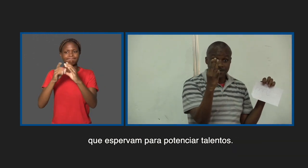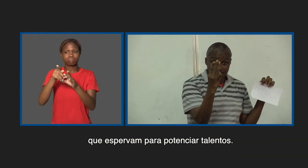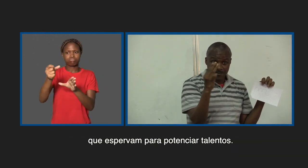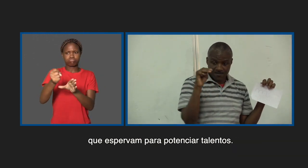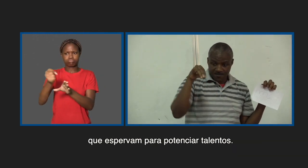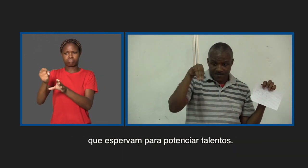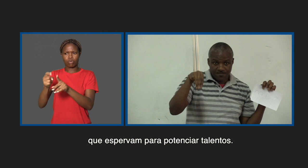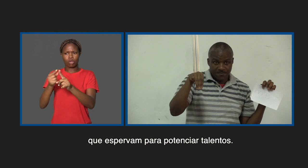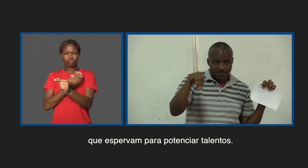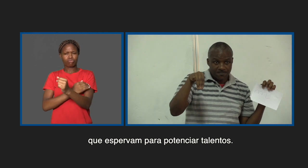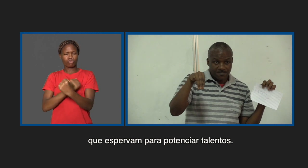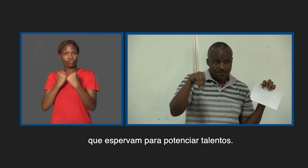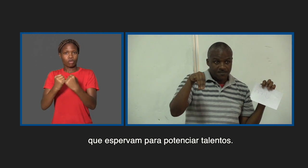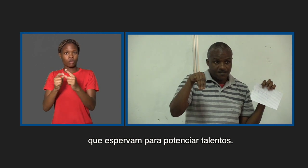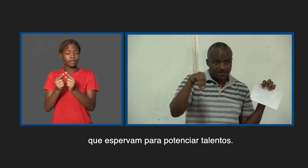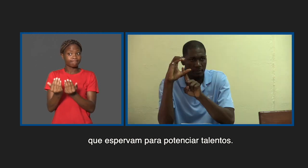talentos.